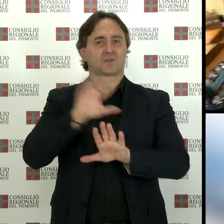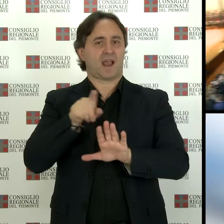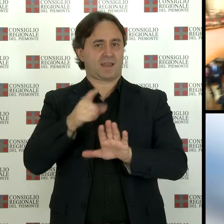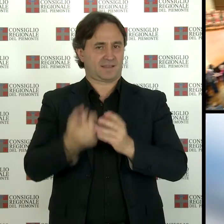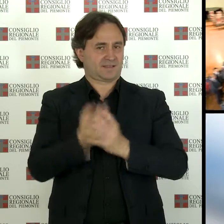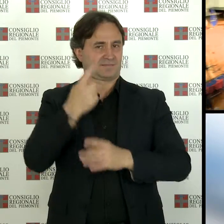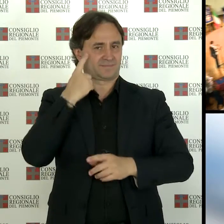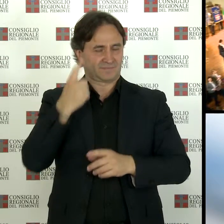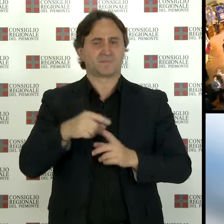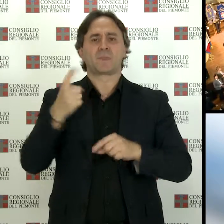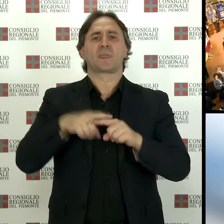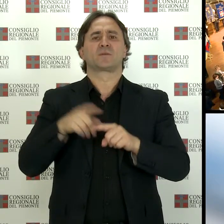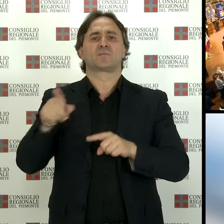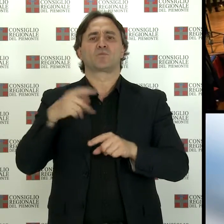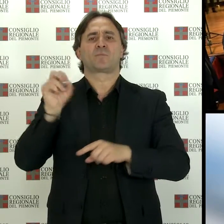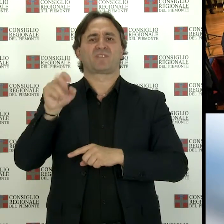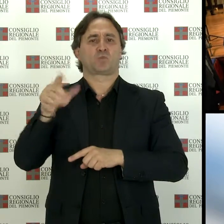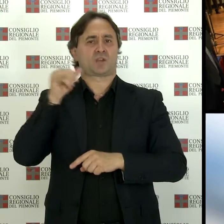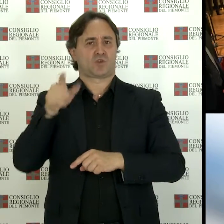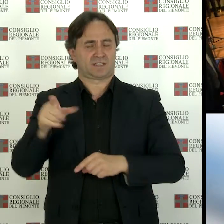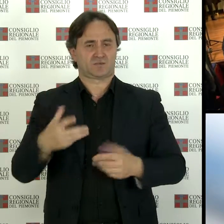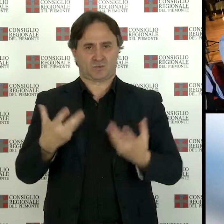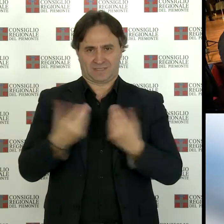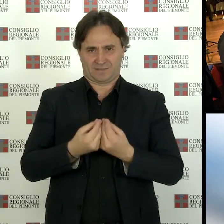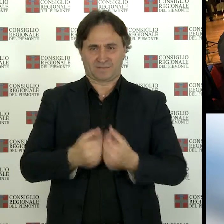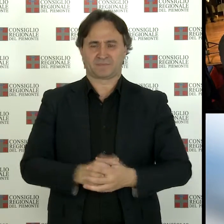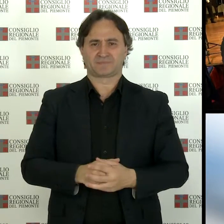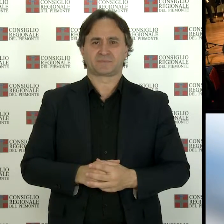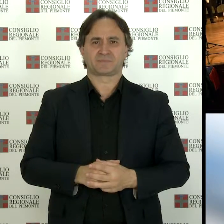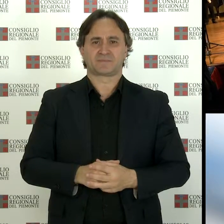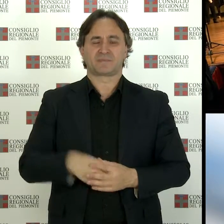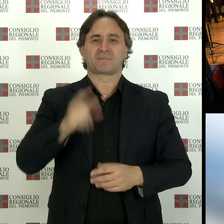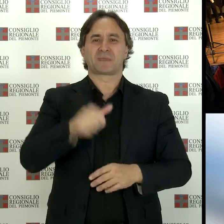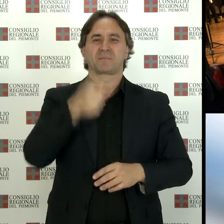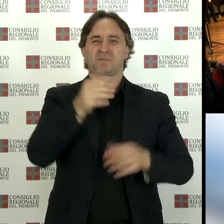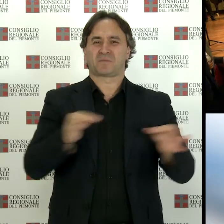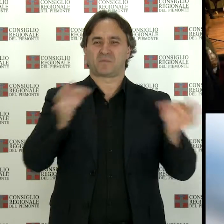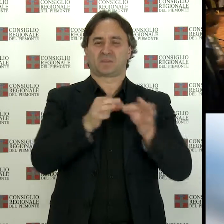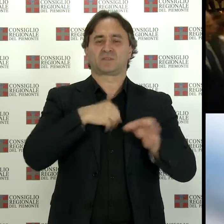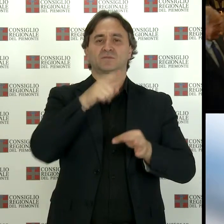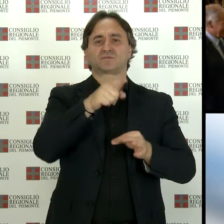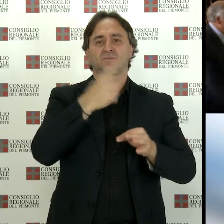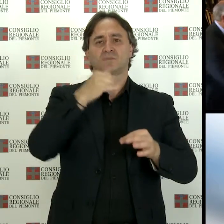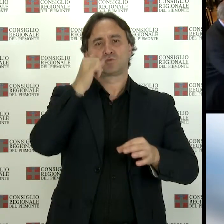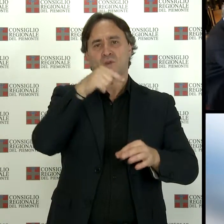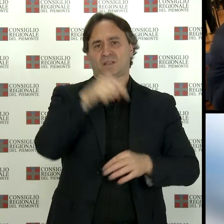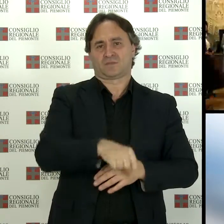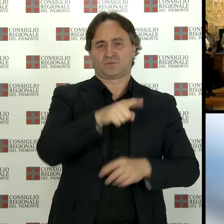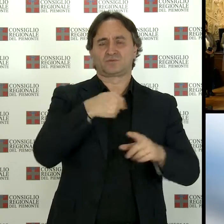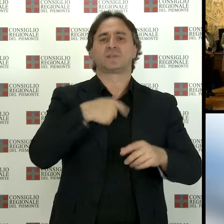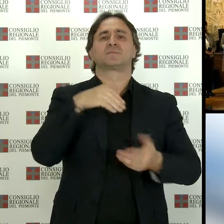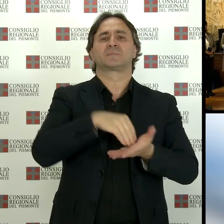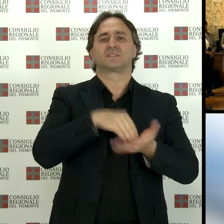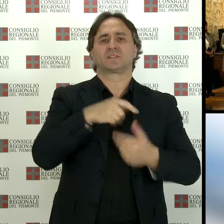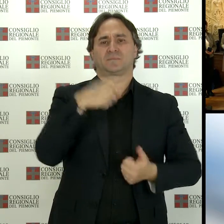collaborazione con la Prefettura di Torino. Il primo appuntamento si è svolto nel capoluogo piemontese alla presenza del Presidente